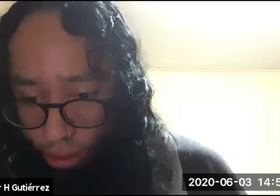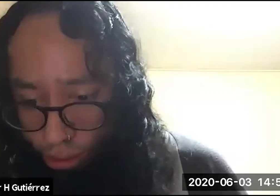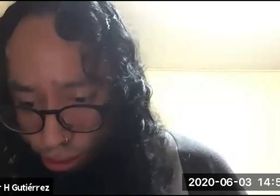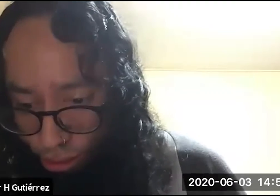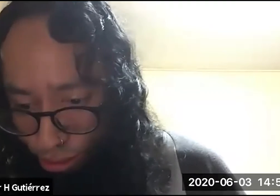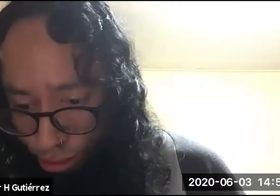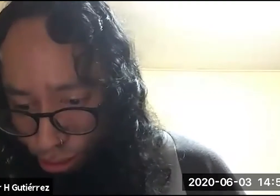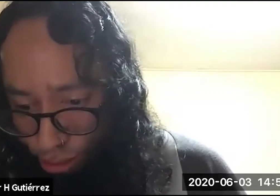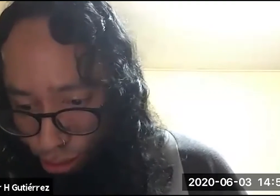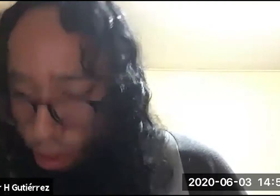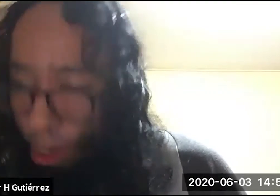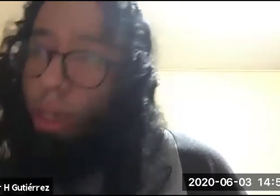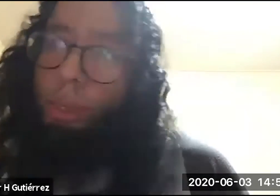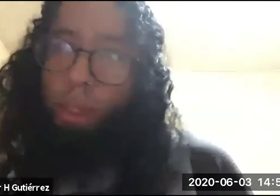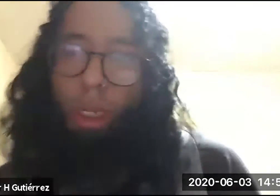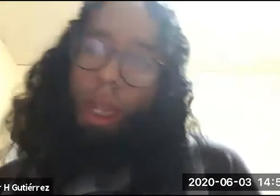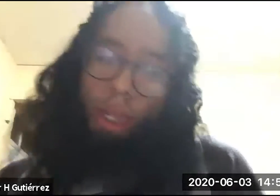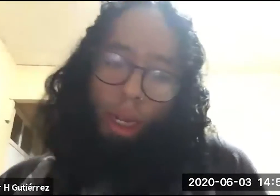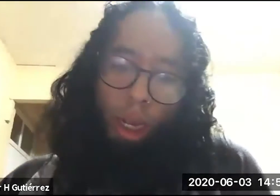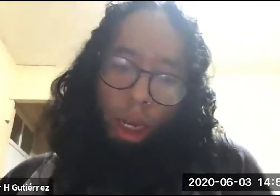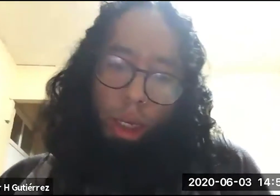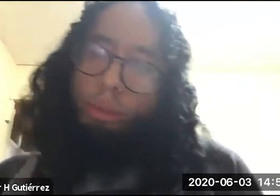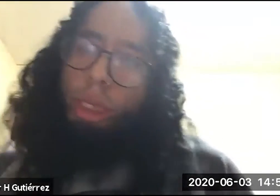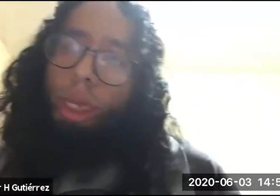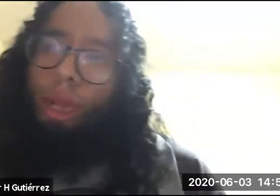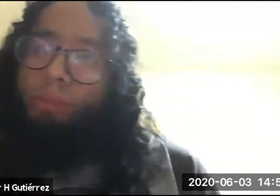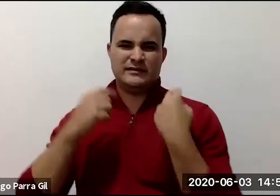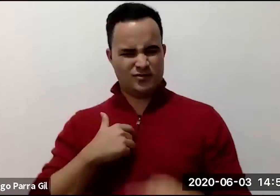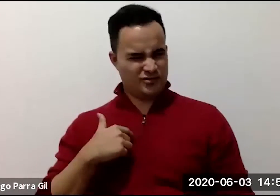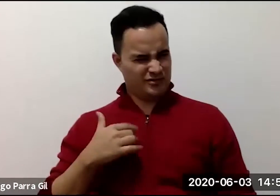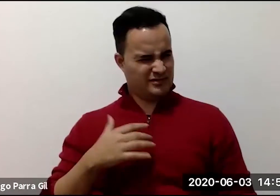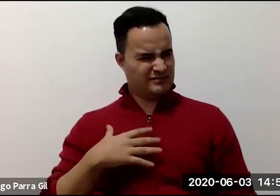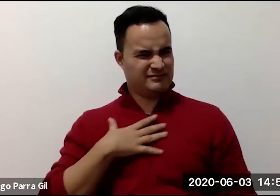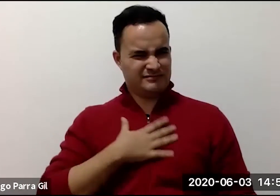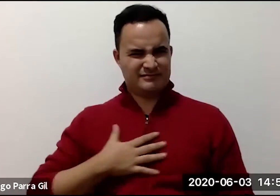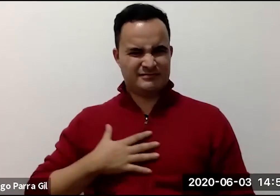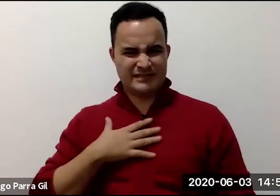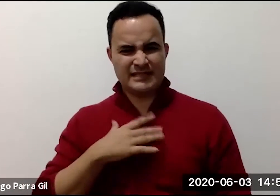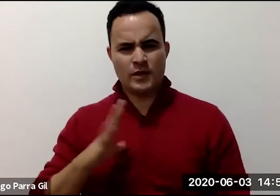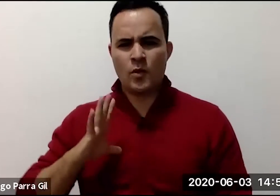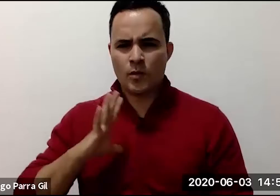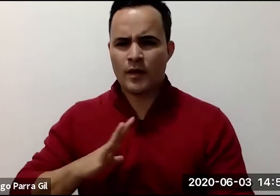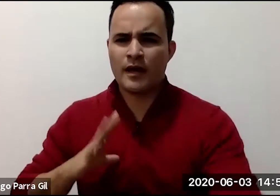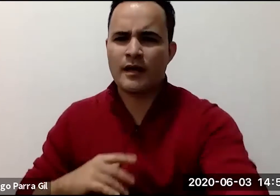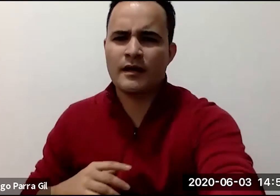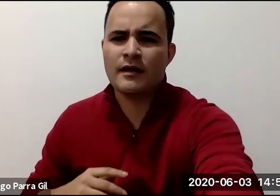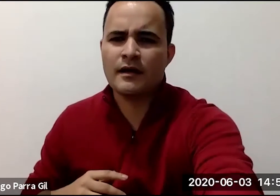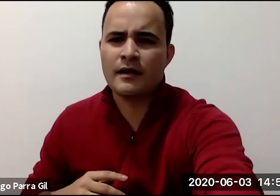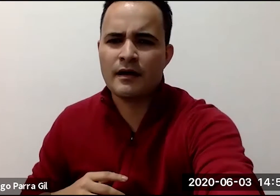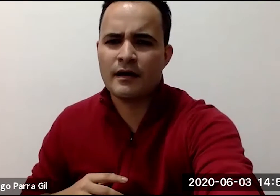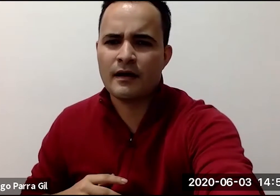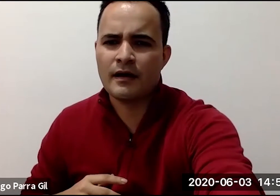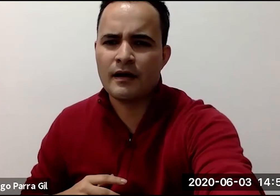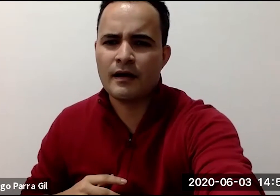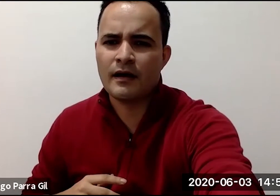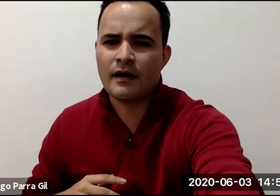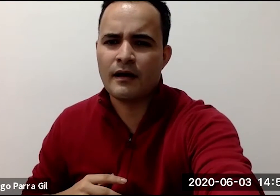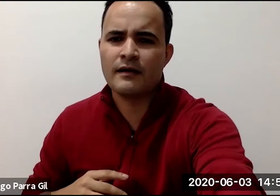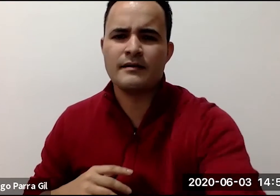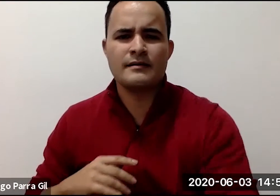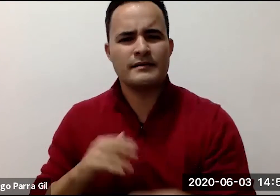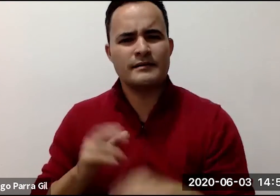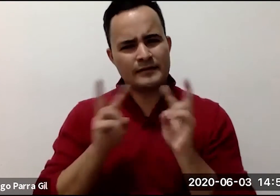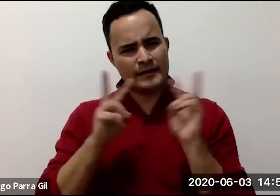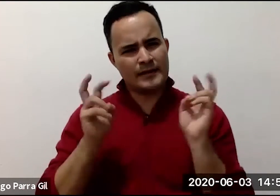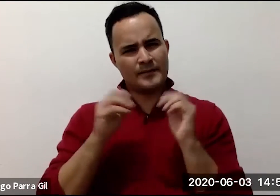algo de incomodidad. ¿Cómo es que estamos adaptando y adoptando estos discursos de la nueva normalidad,